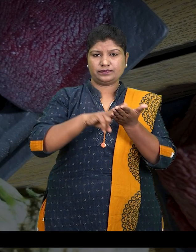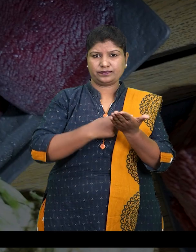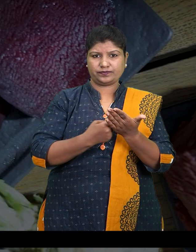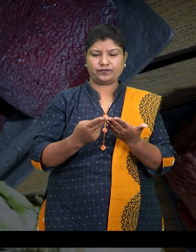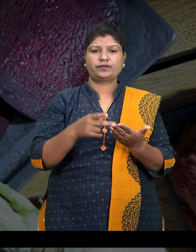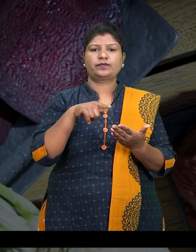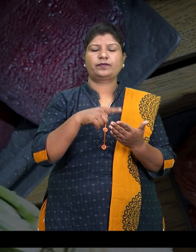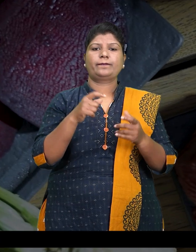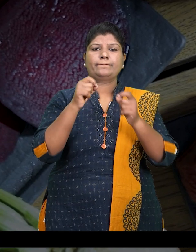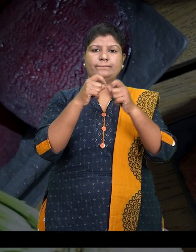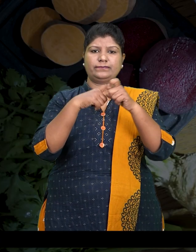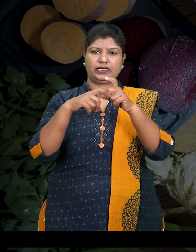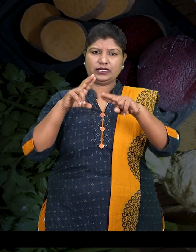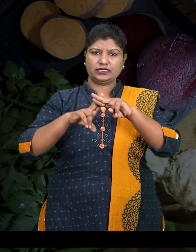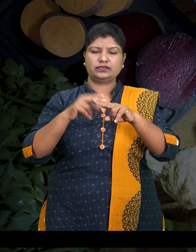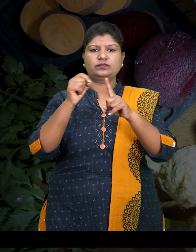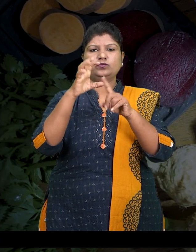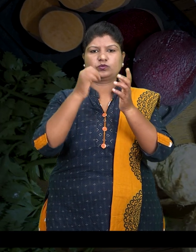पनीर, गोमांस,